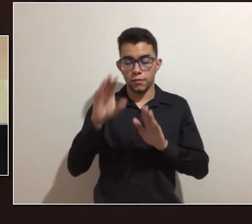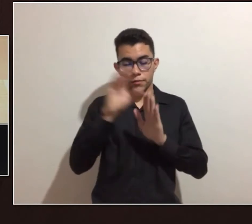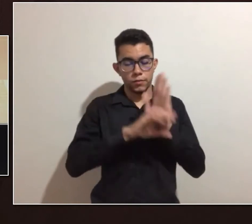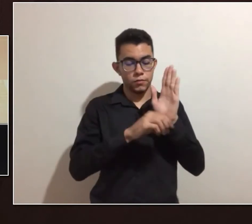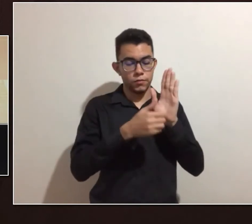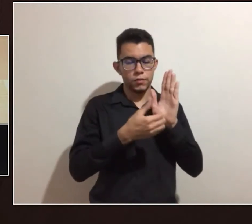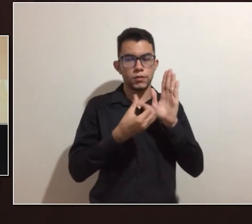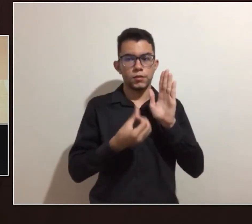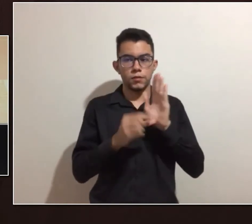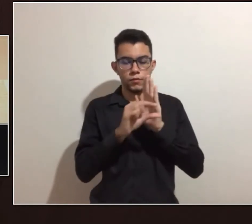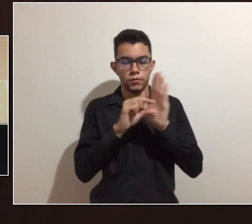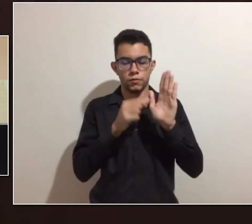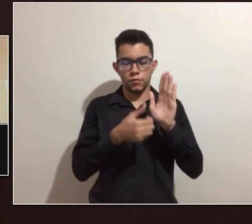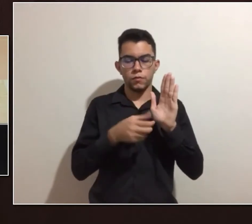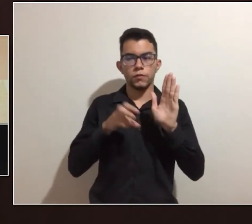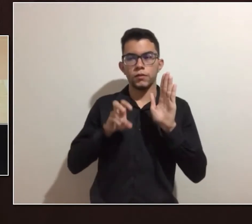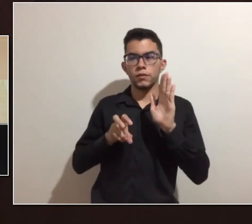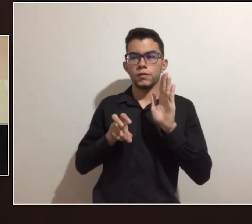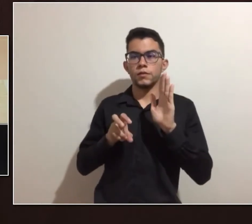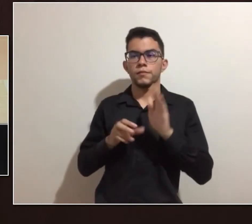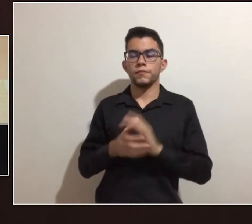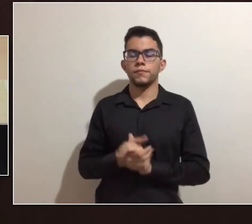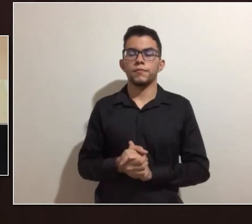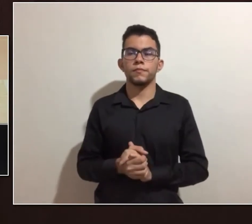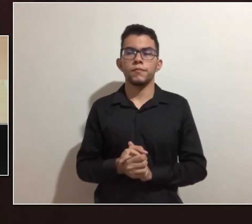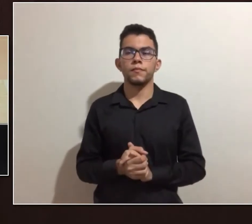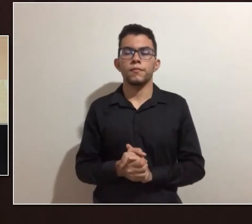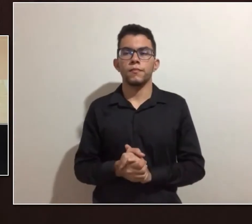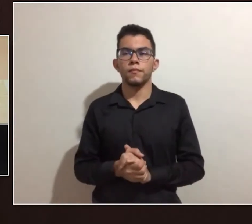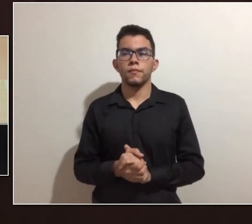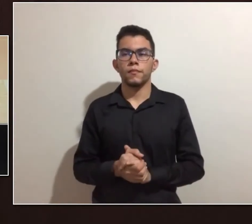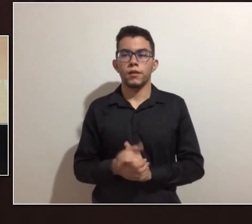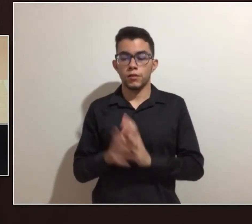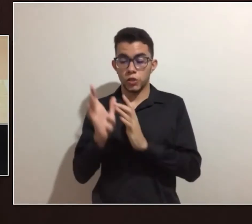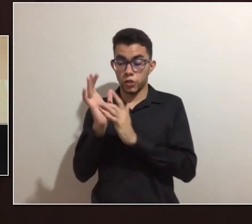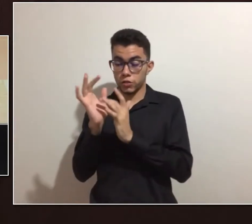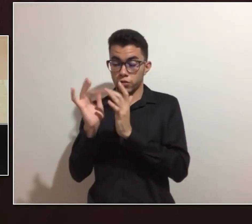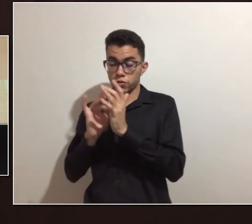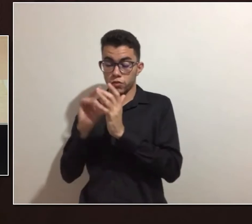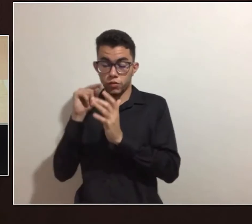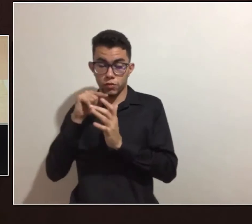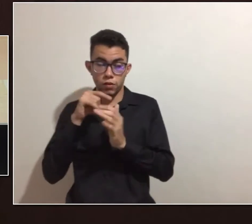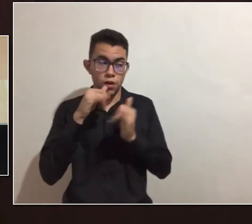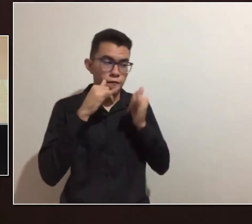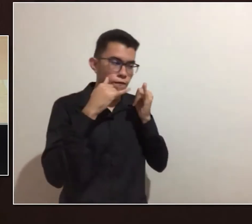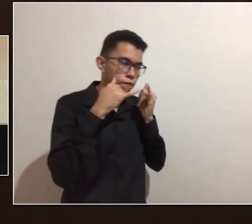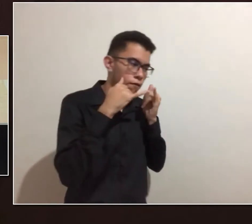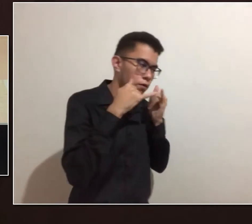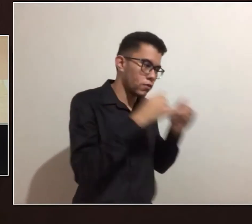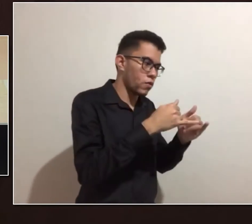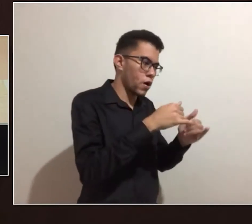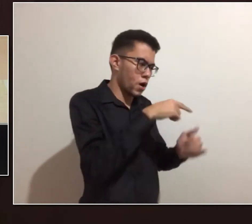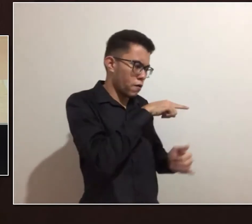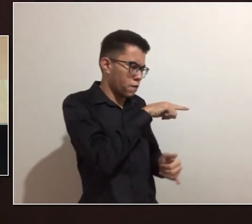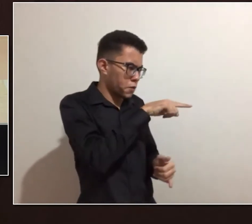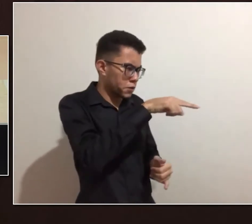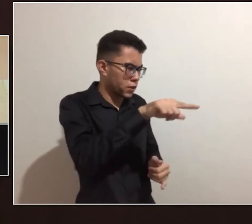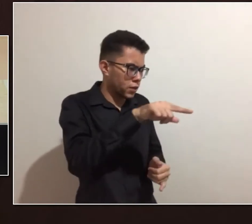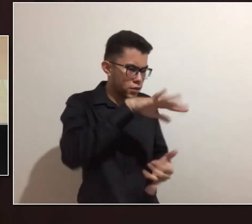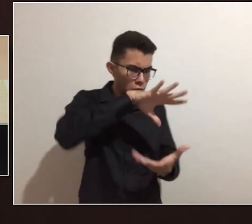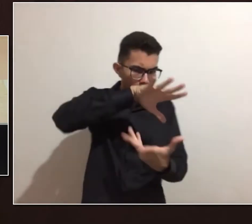16:15. E disse-lhes: ide por todo o mundo e pregai